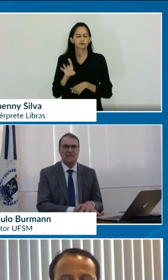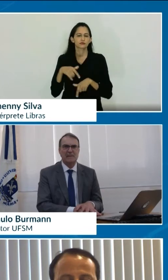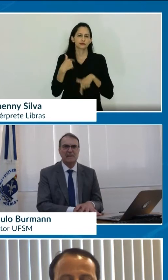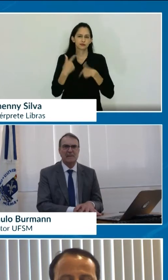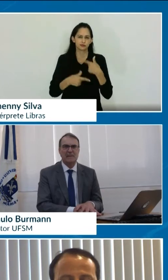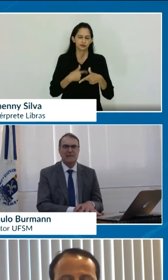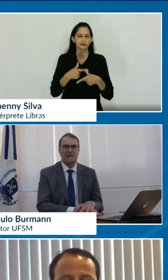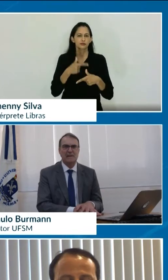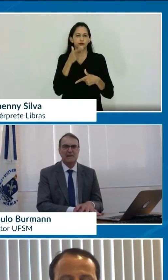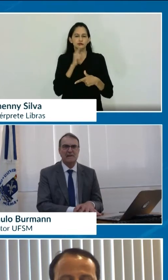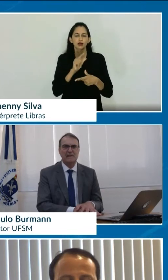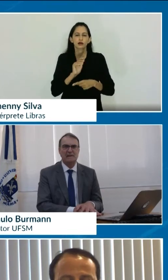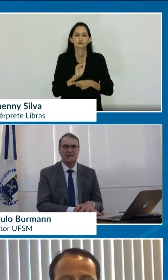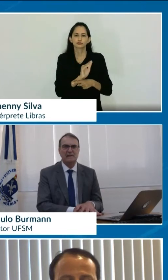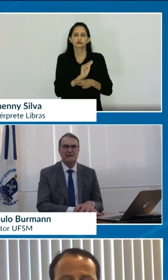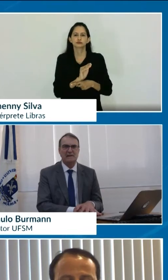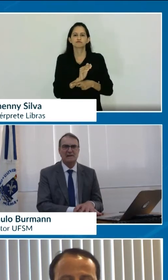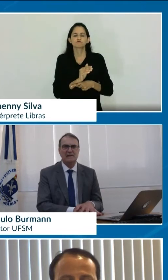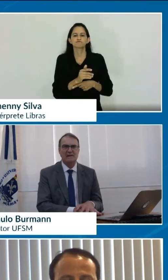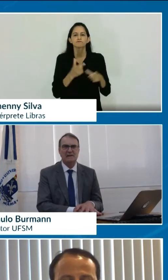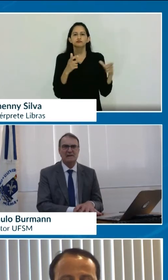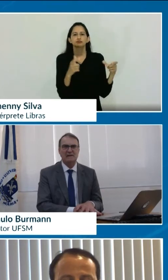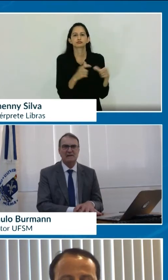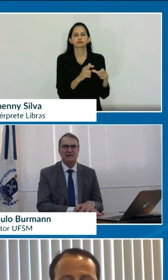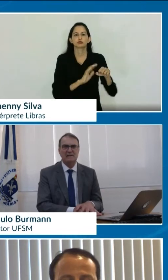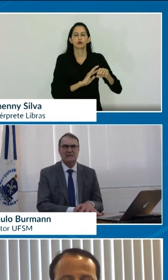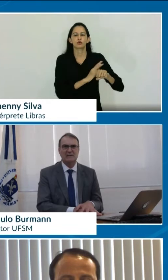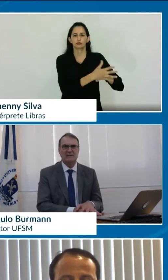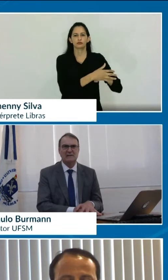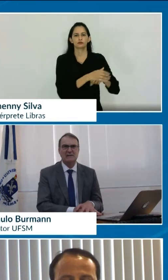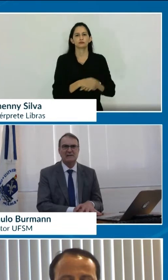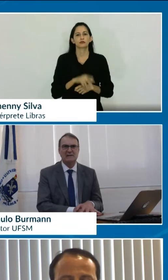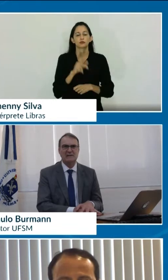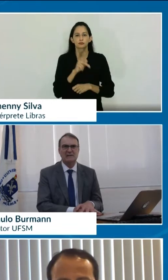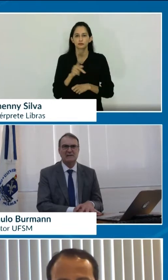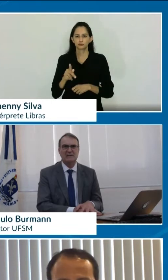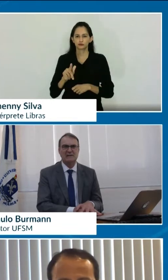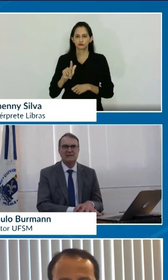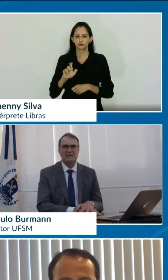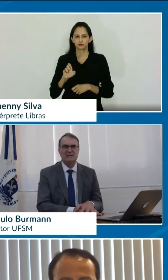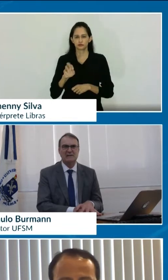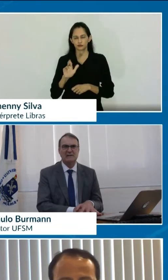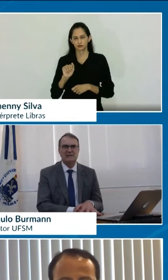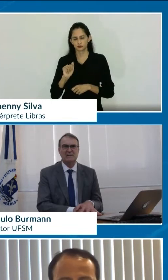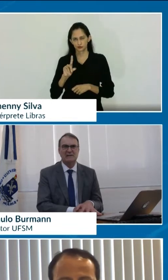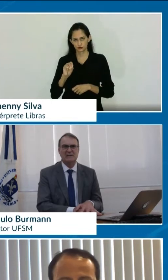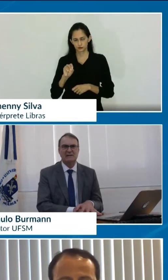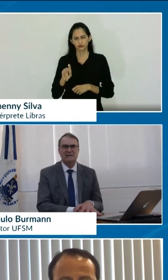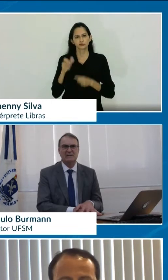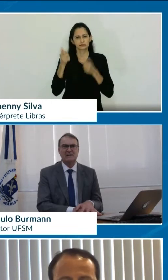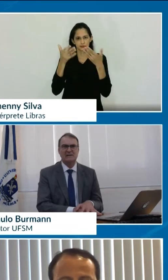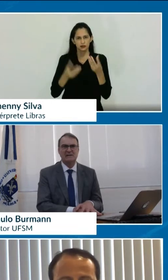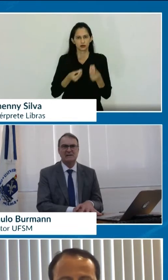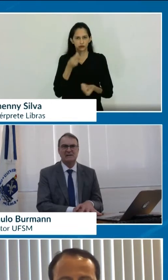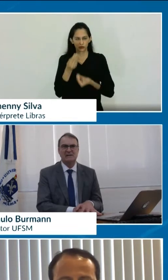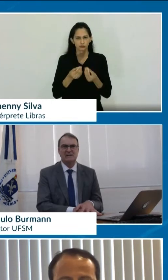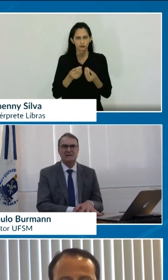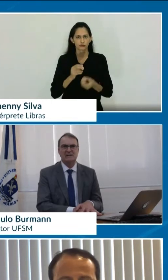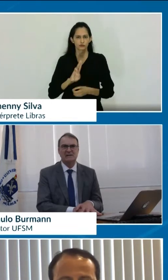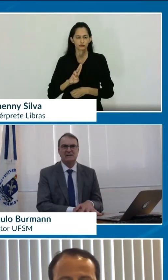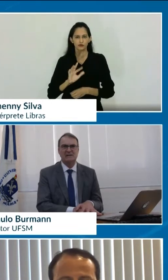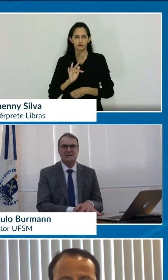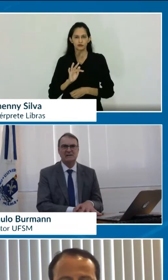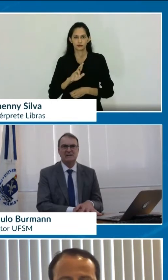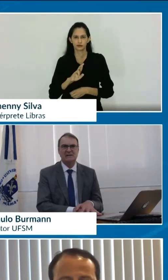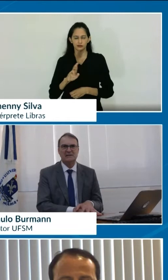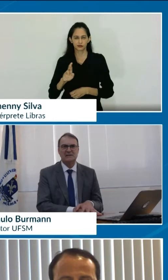para ajudar no enfrentamento à Covid-19? Por favor, professor Geraldo, eu queria ouvir aí das ações da Universidade Federal de Roraima para